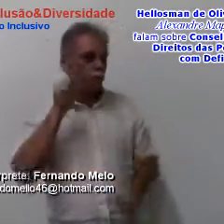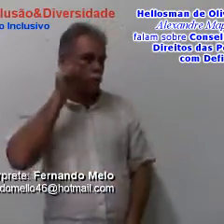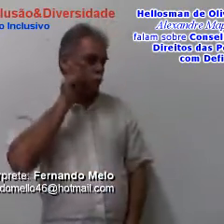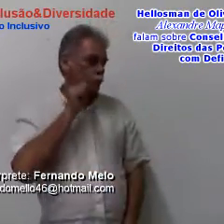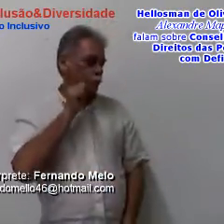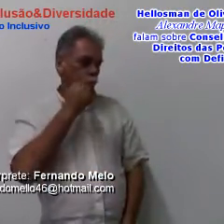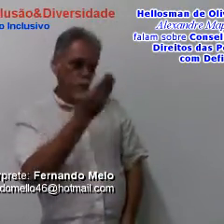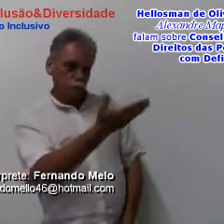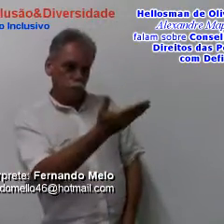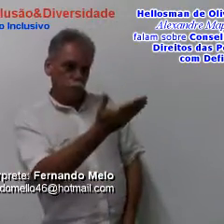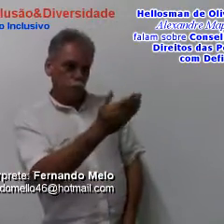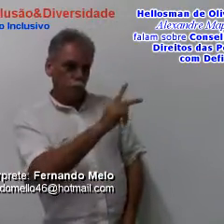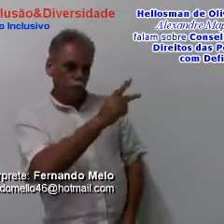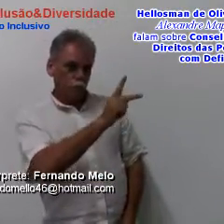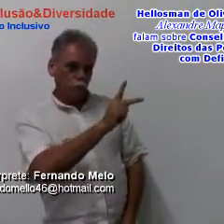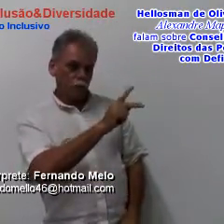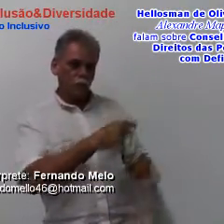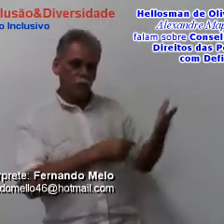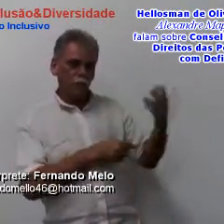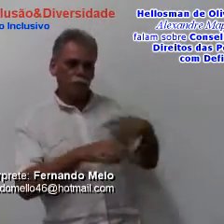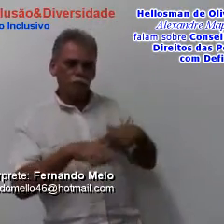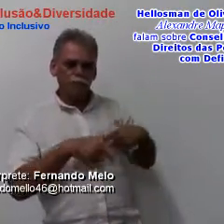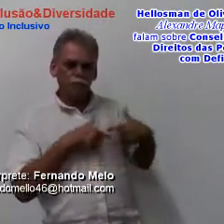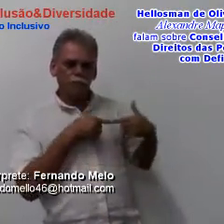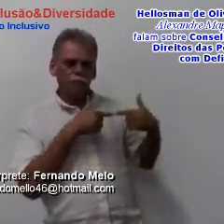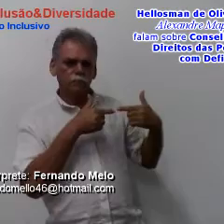um companheiro já de luta.